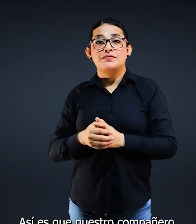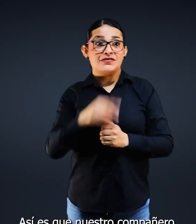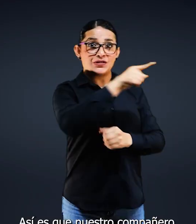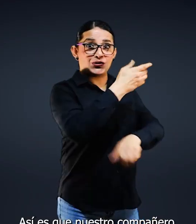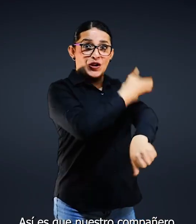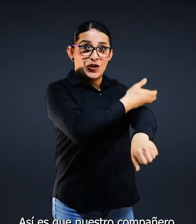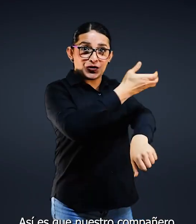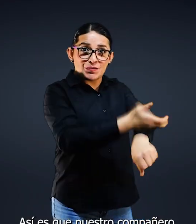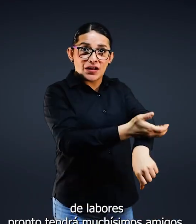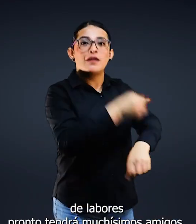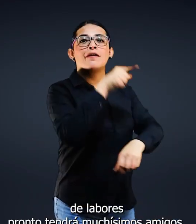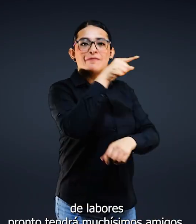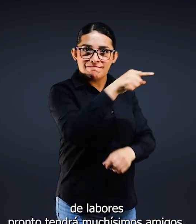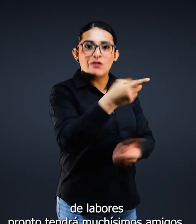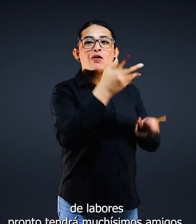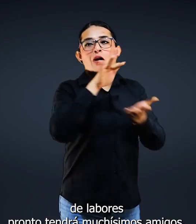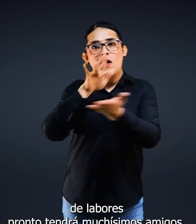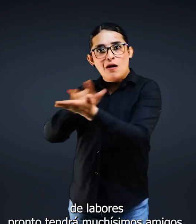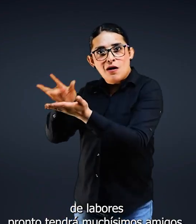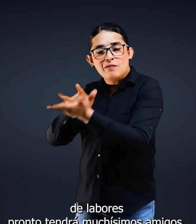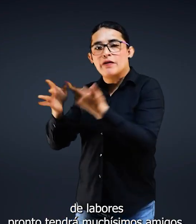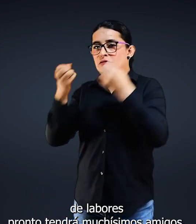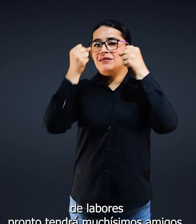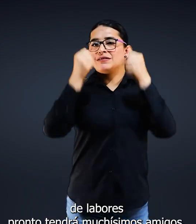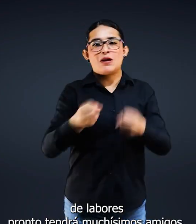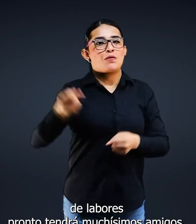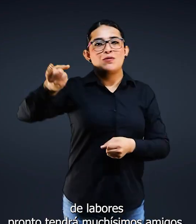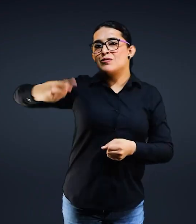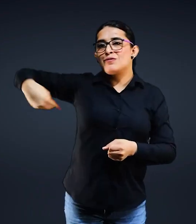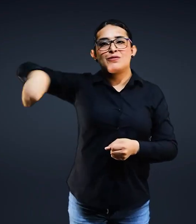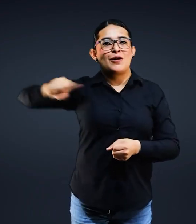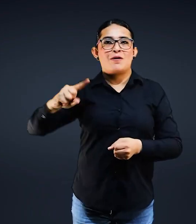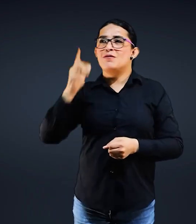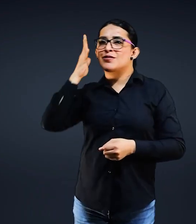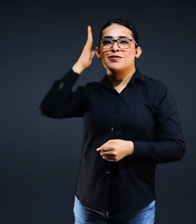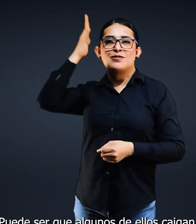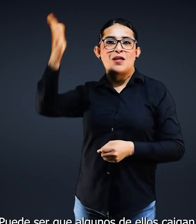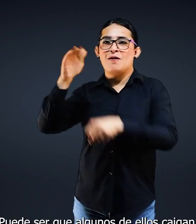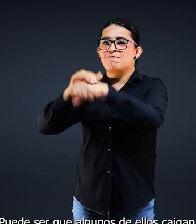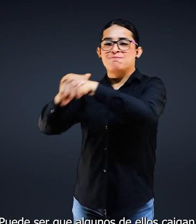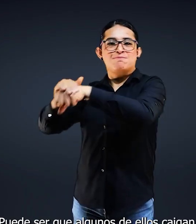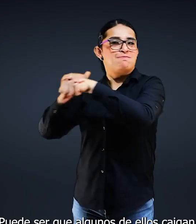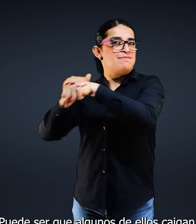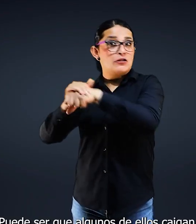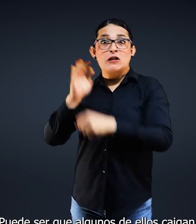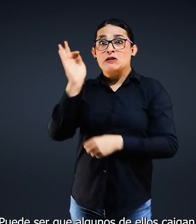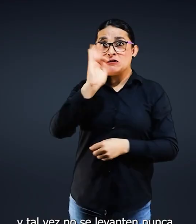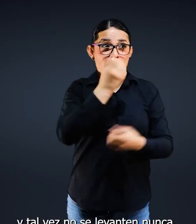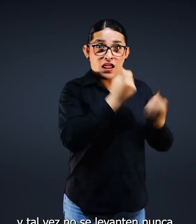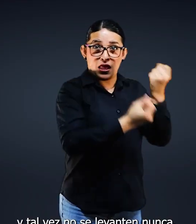Así es que nuestro compañero de labores pronto tendrá muchísimos amigos. Puede ser que algunos de ellos caigan y tal vez no